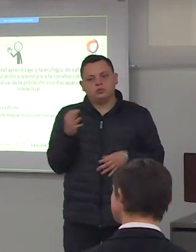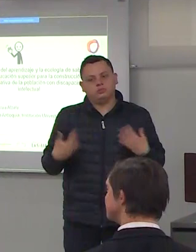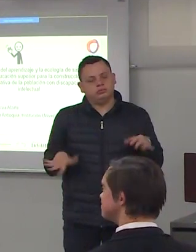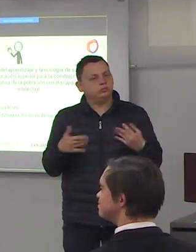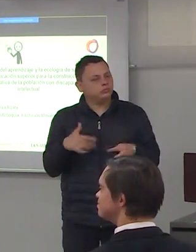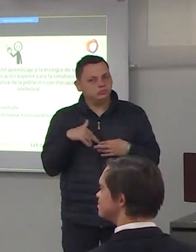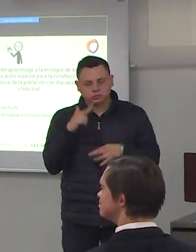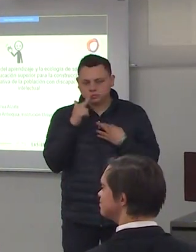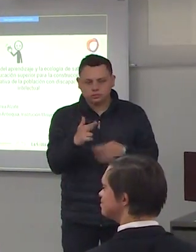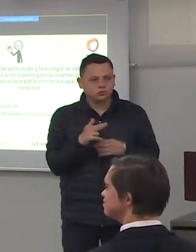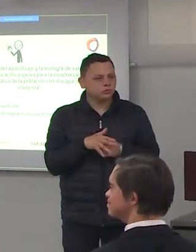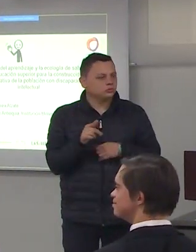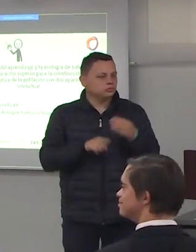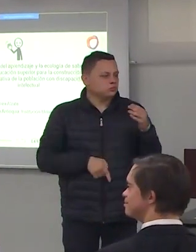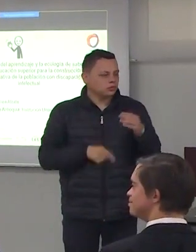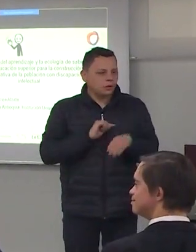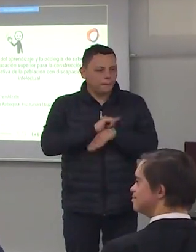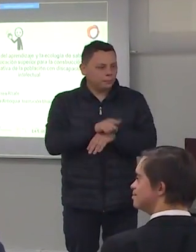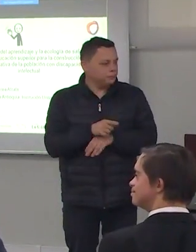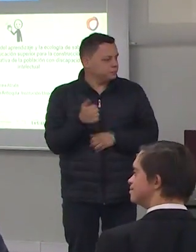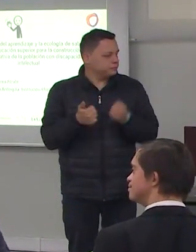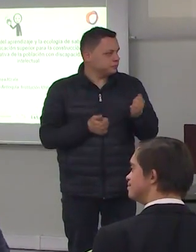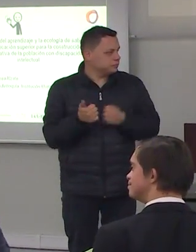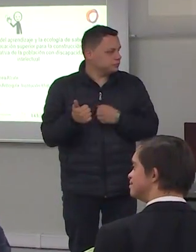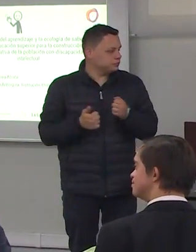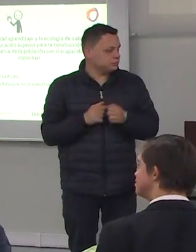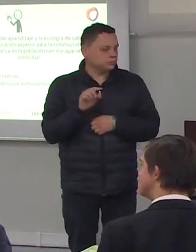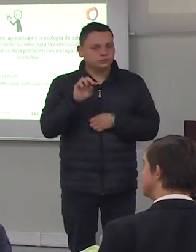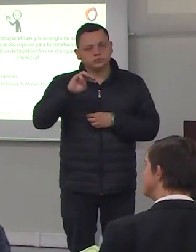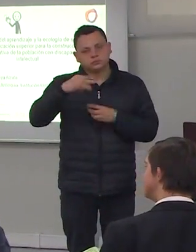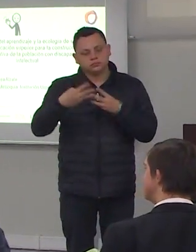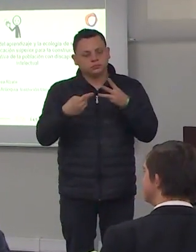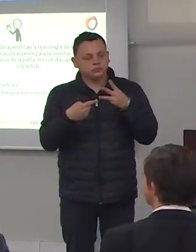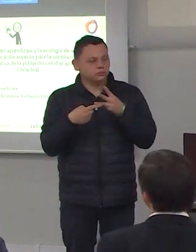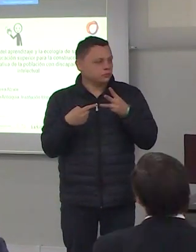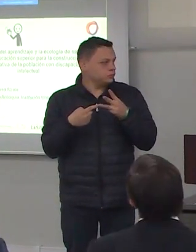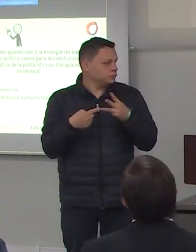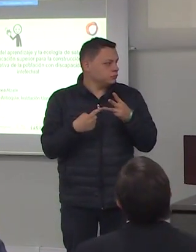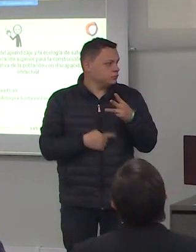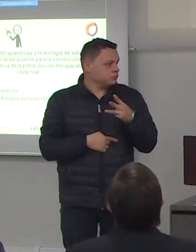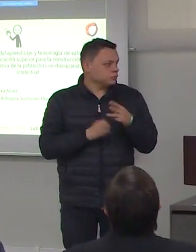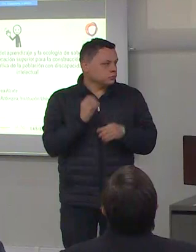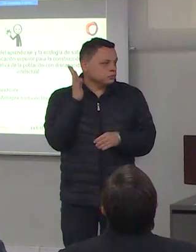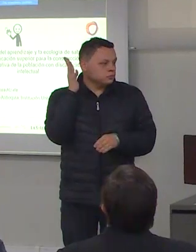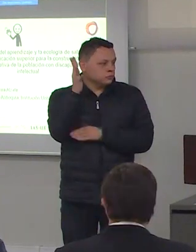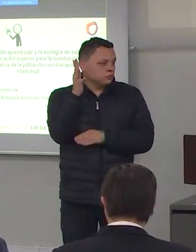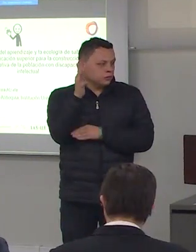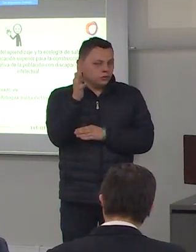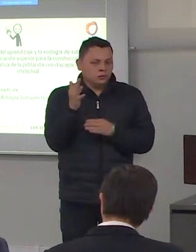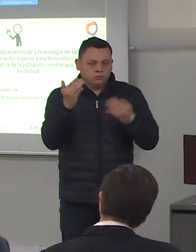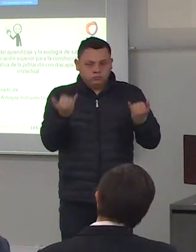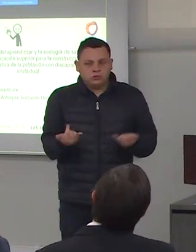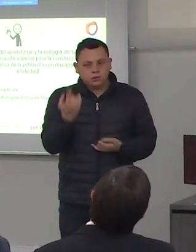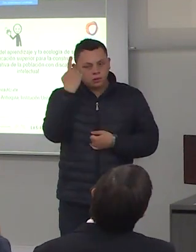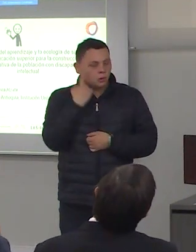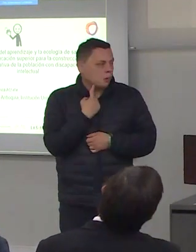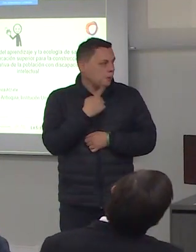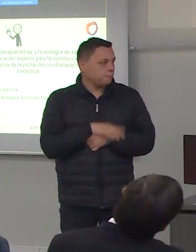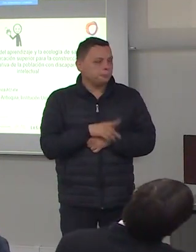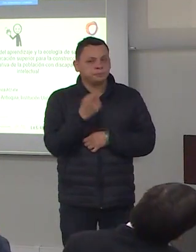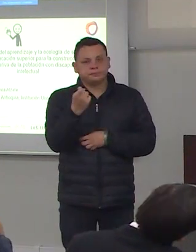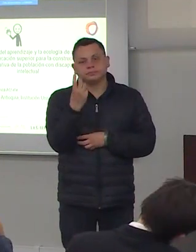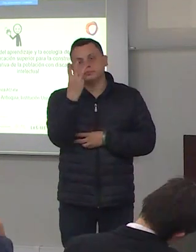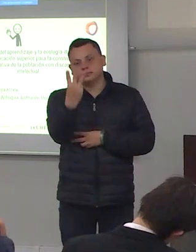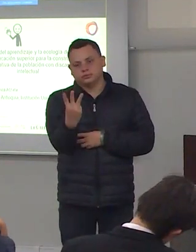llegamos rápidamente y nuestra tercera ponencia del día, aún nos faltan